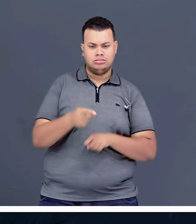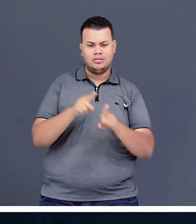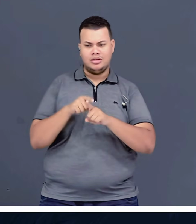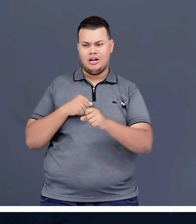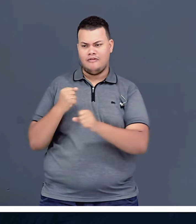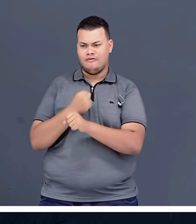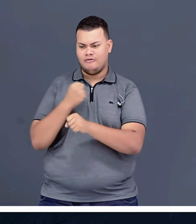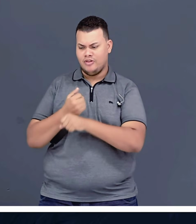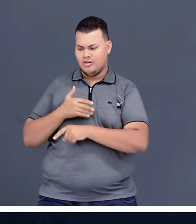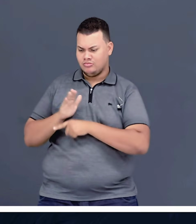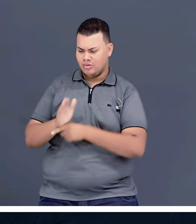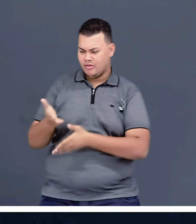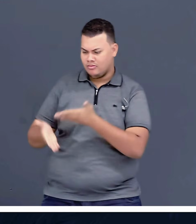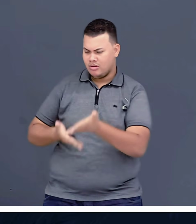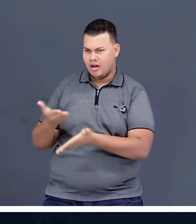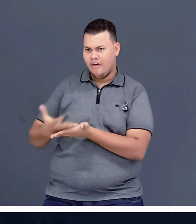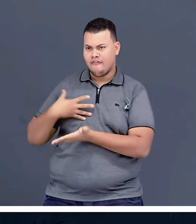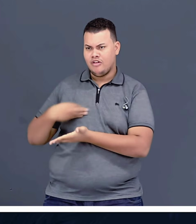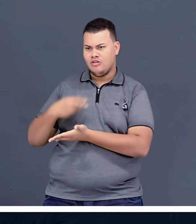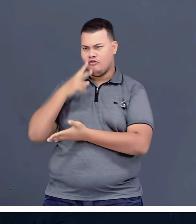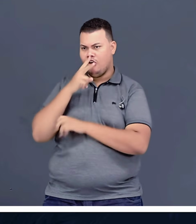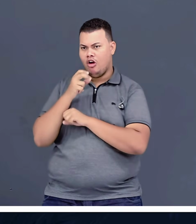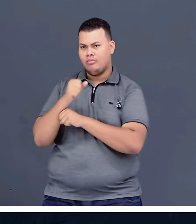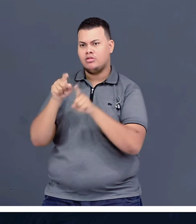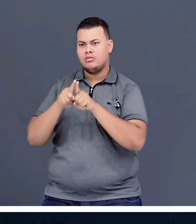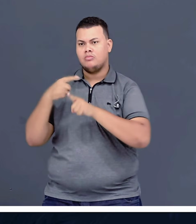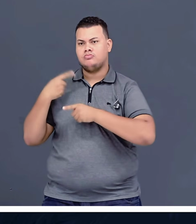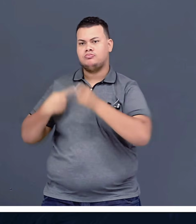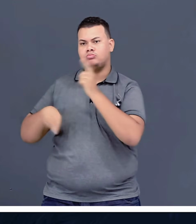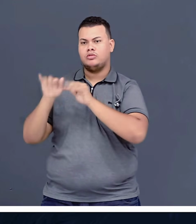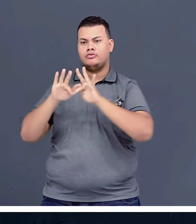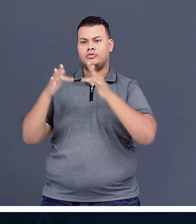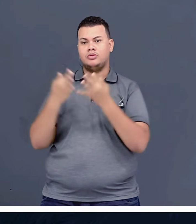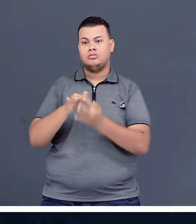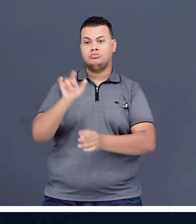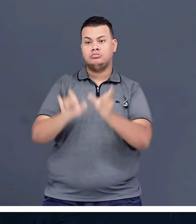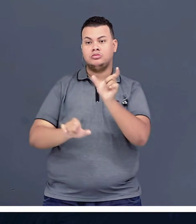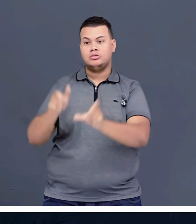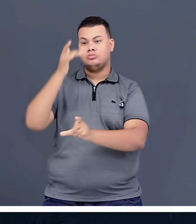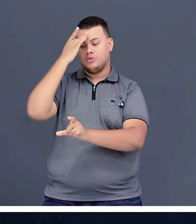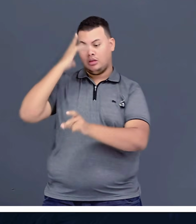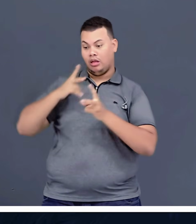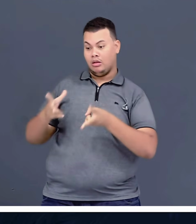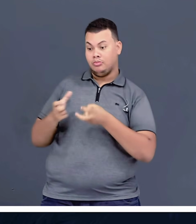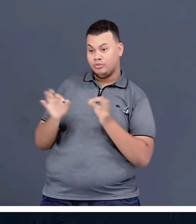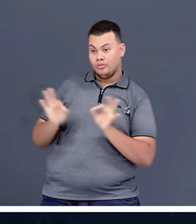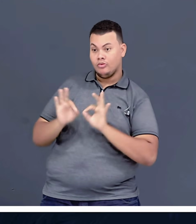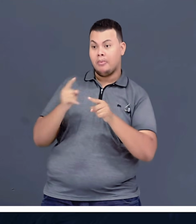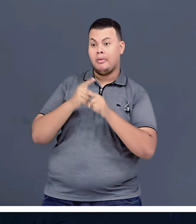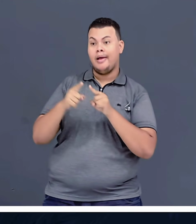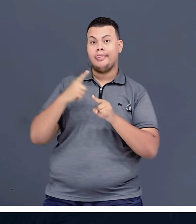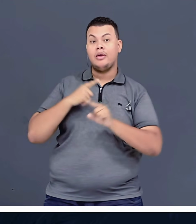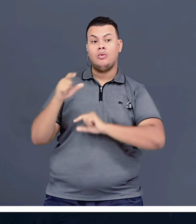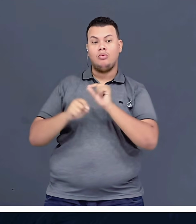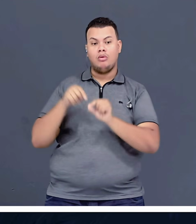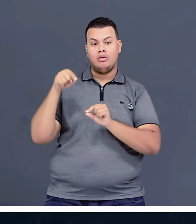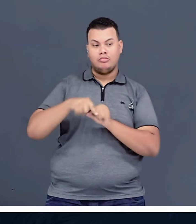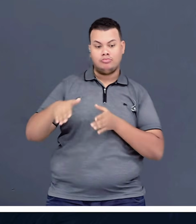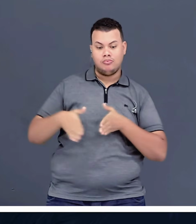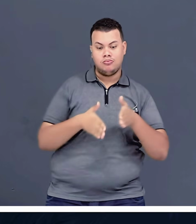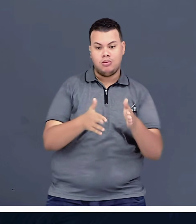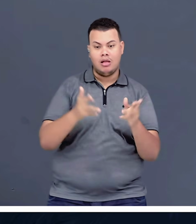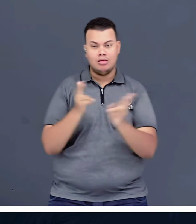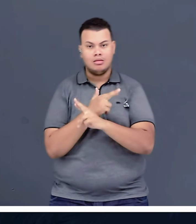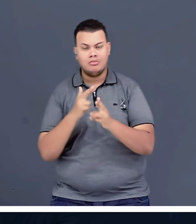construir filhos fortes, construir uma família próspera, essa pessoa não percebe, mas sempre conduziu o seu casamento, o